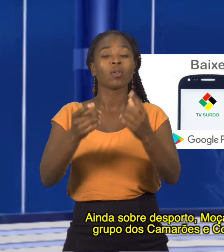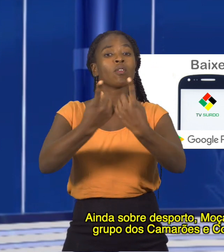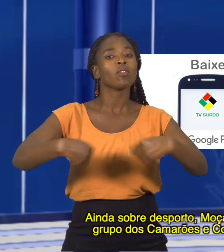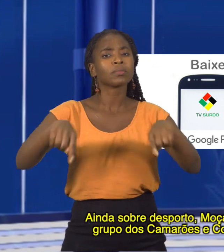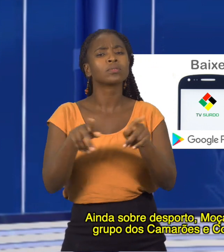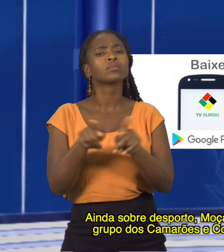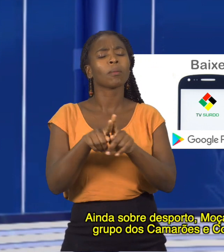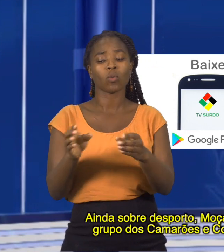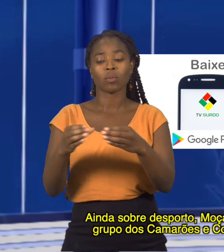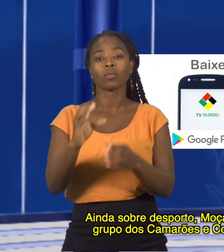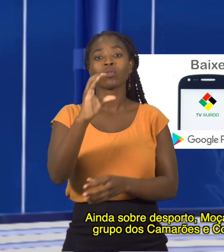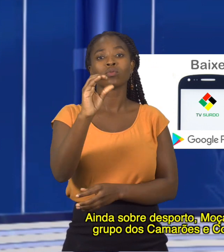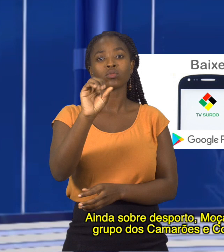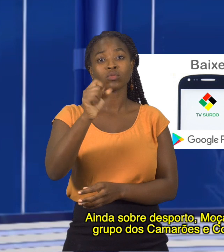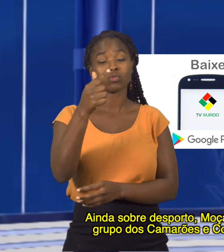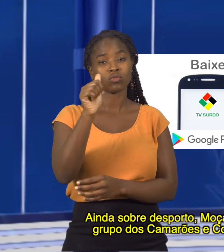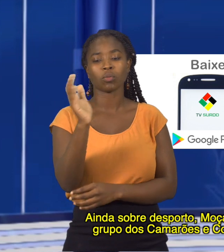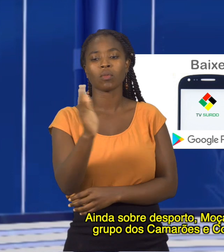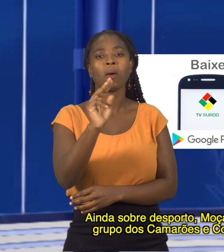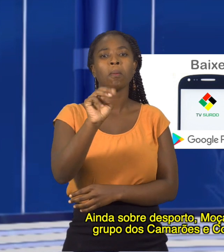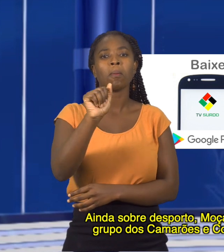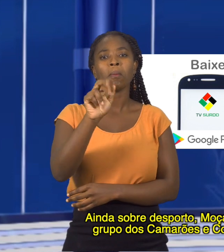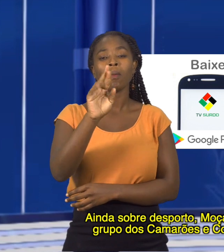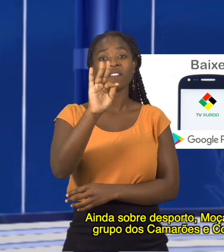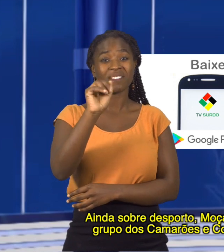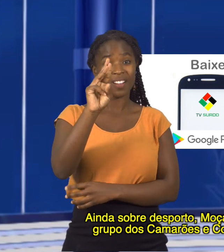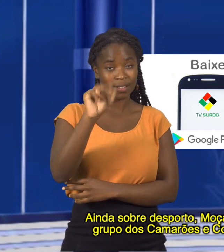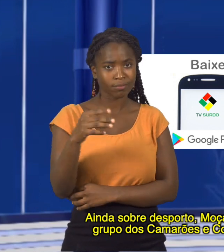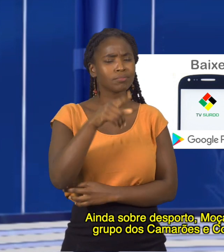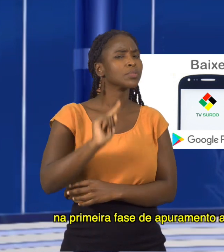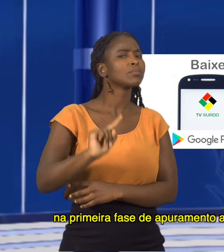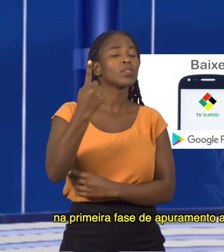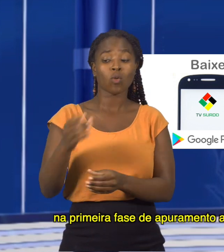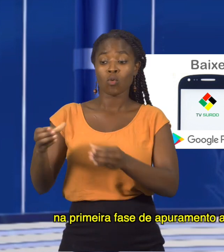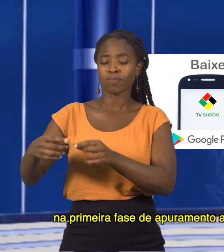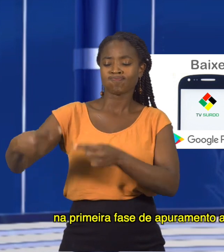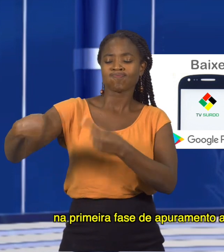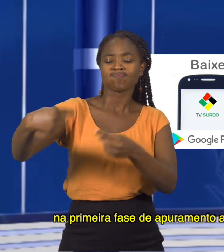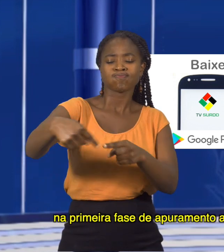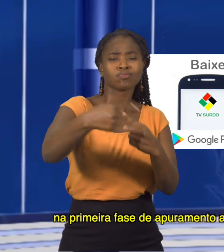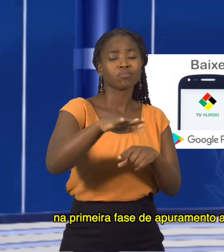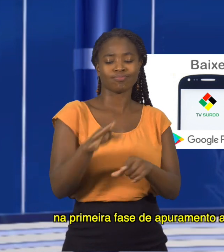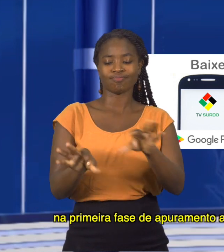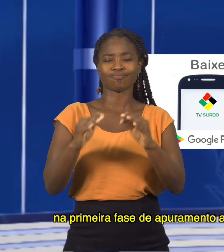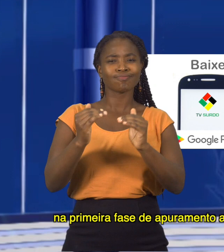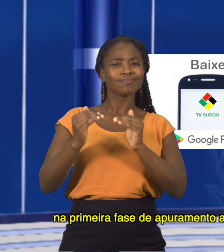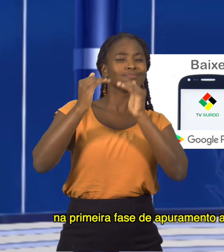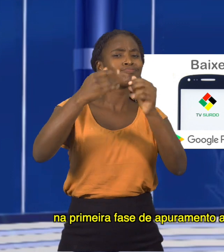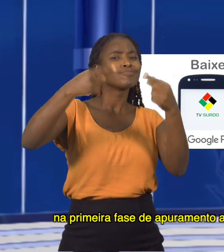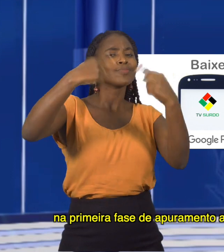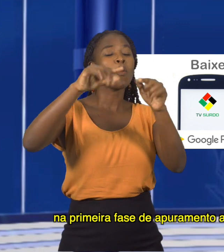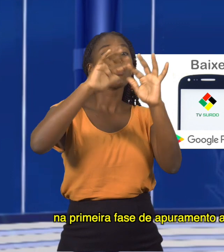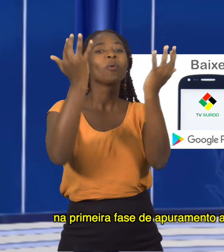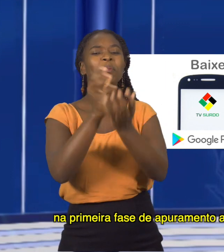Ainda sobre desporto, Moçambique está no grupo dos Camarões e Costa do Marfim na primeira fase de apuramento ao Mundial